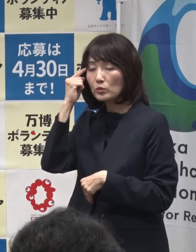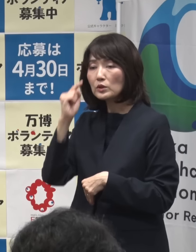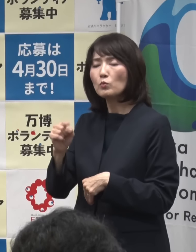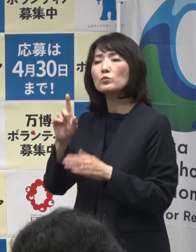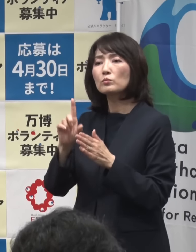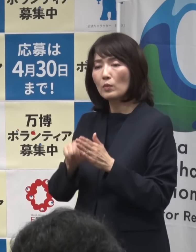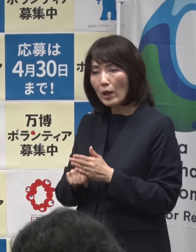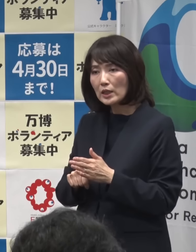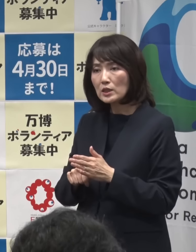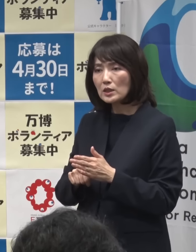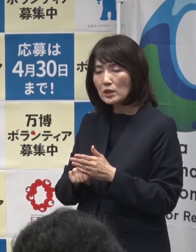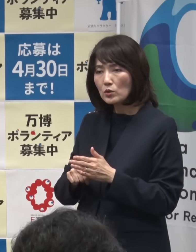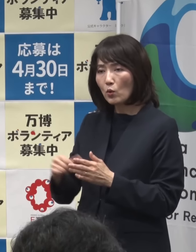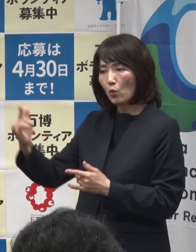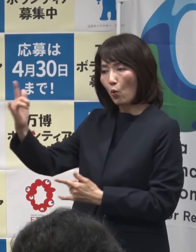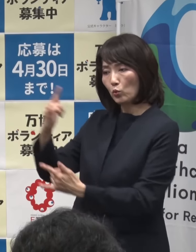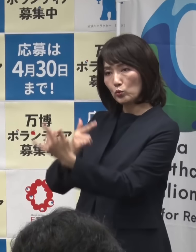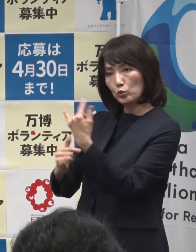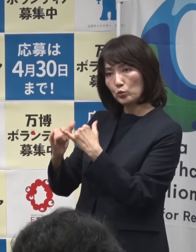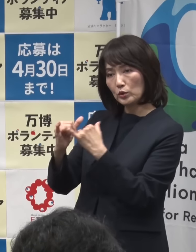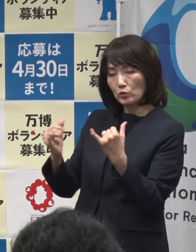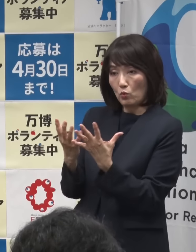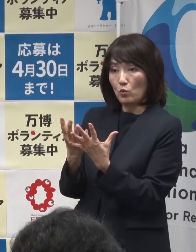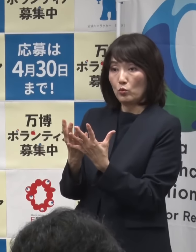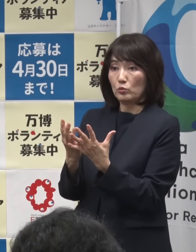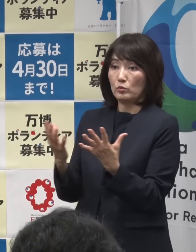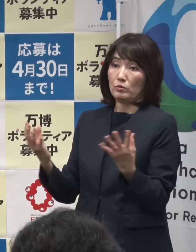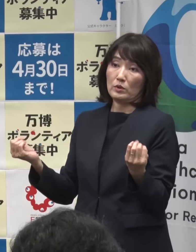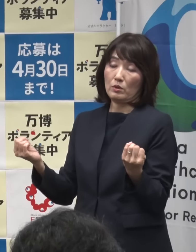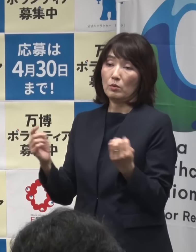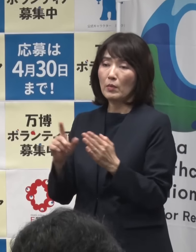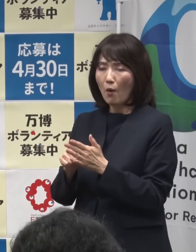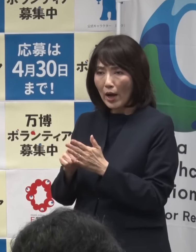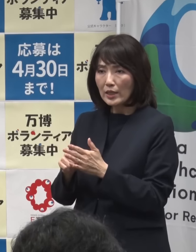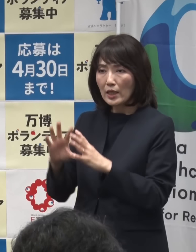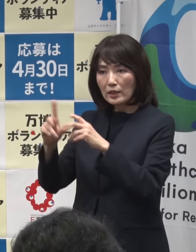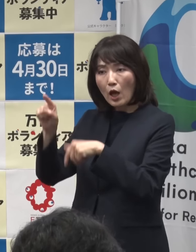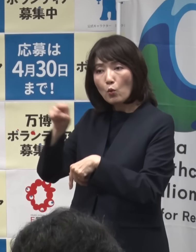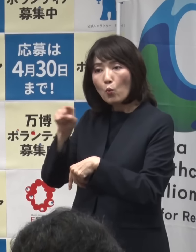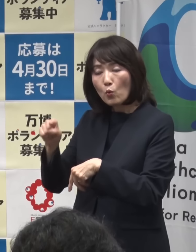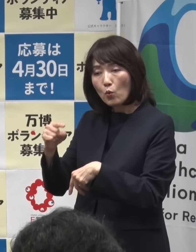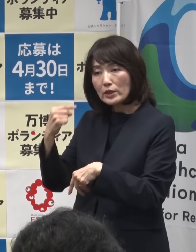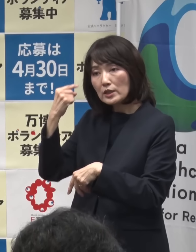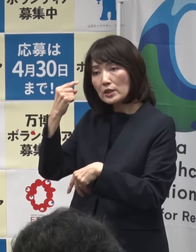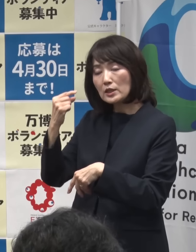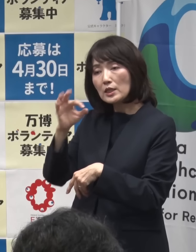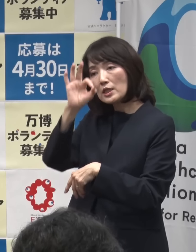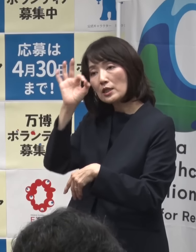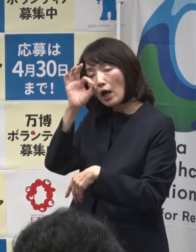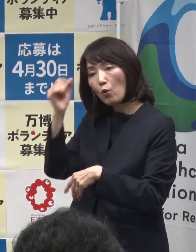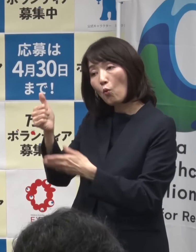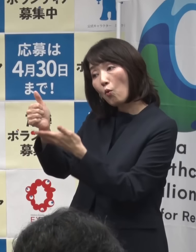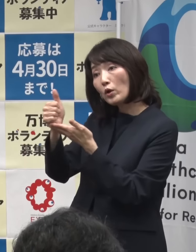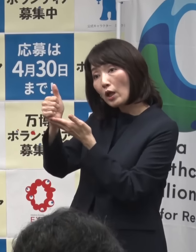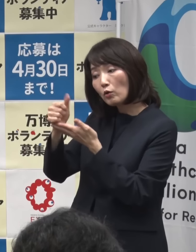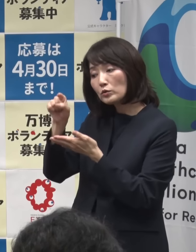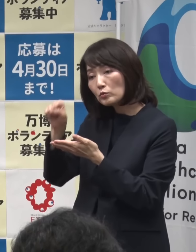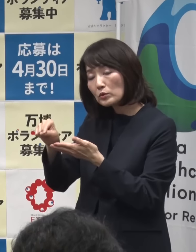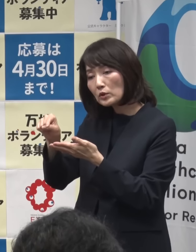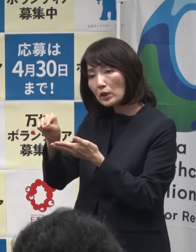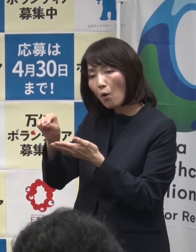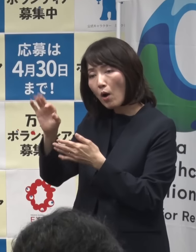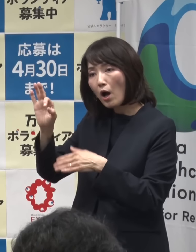ってくるとその数があまりにも多くなってくるのであれば、その外国人観光客というこのカテゴリーにおいてもこれは納税して